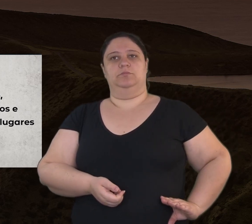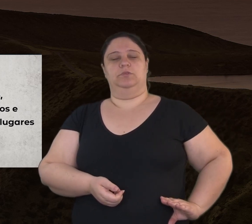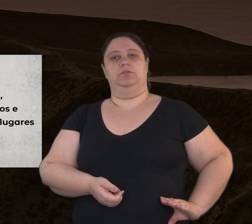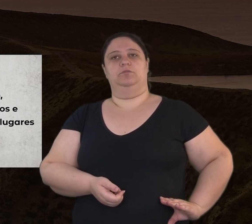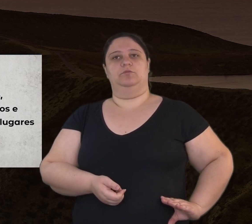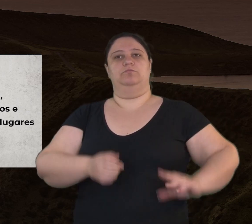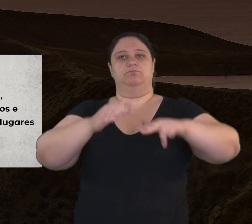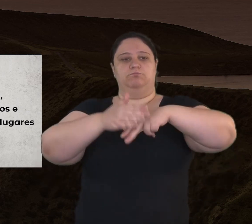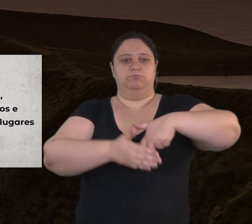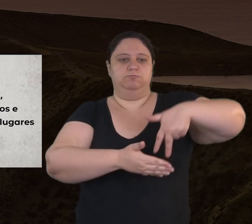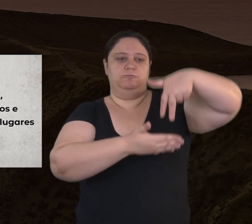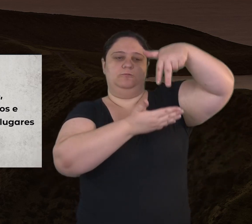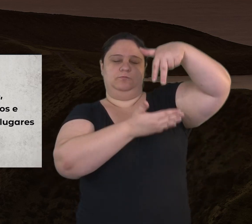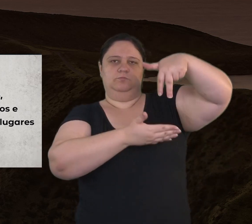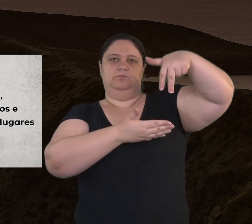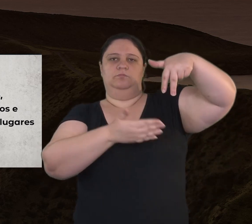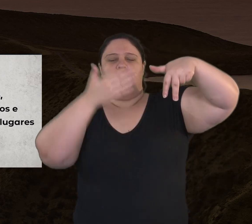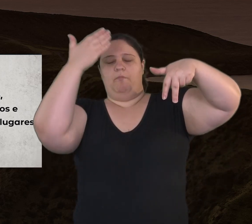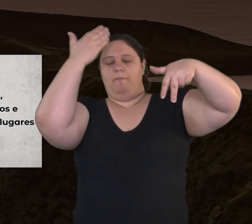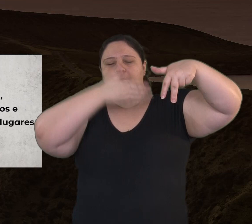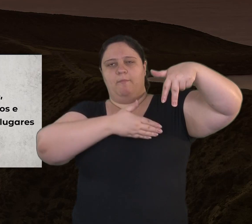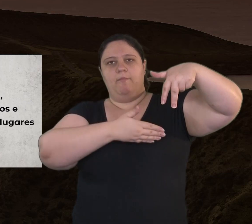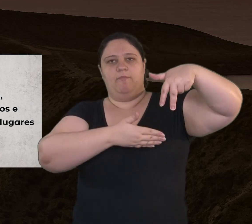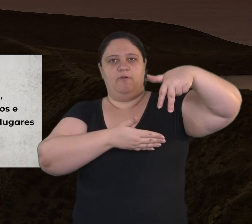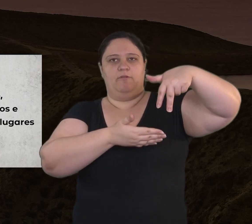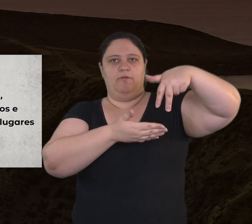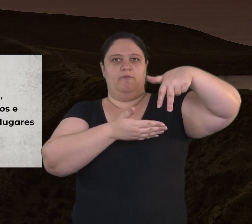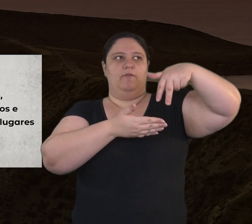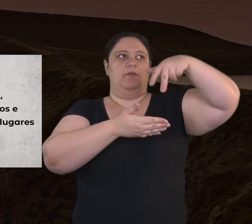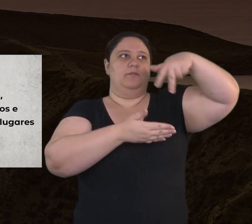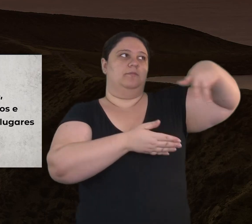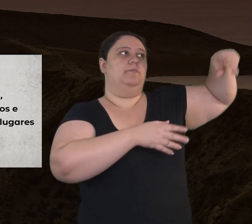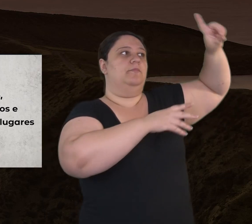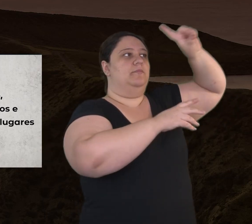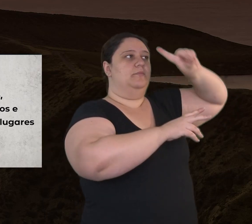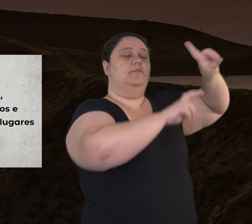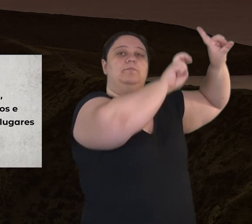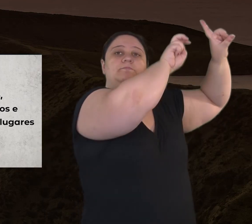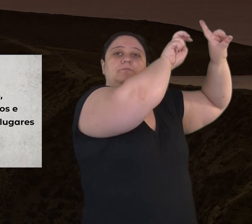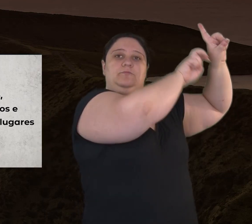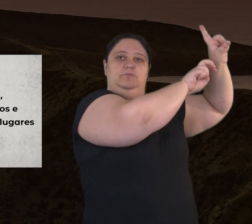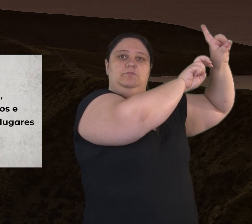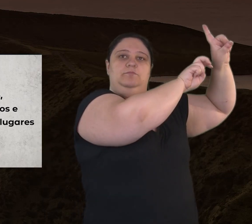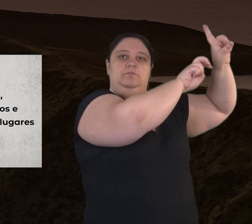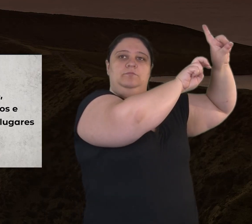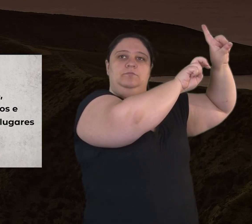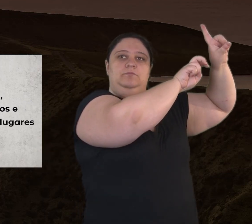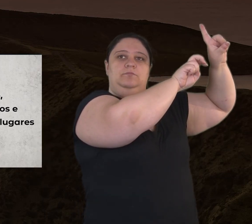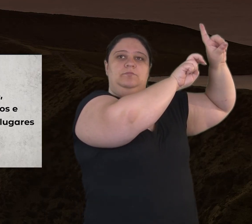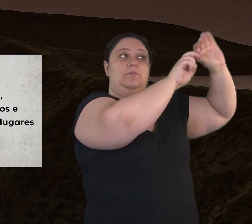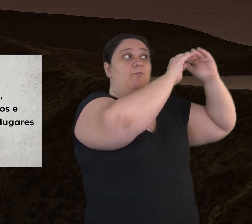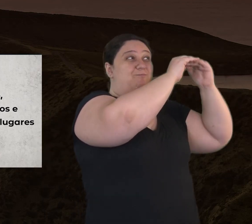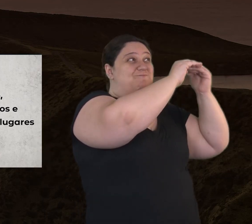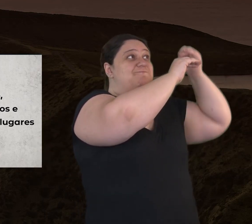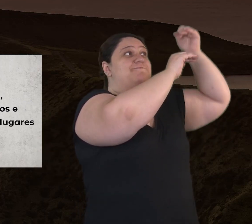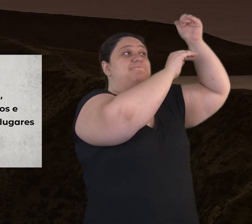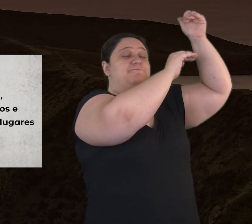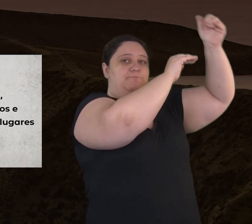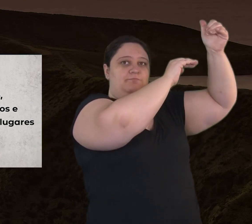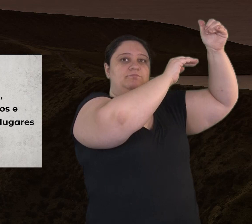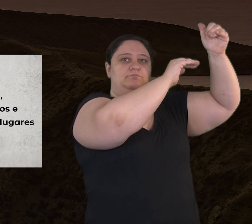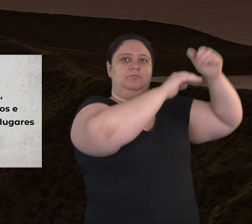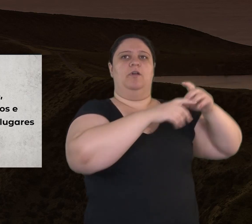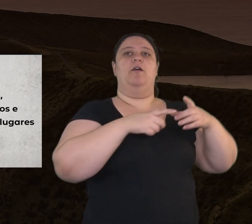ressuscitando-o dentre os mortos e fazendo-o sentar à sua direita nos lugares celestiais.